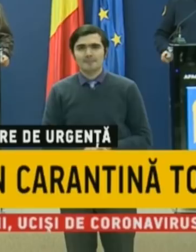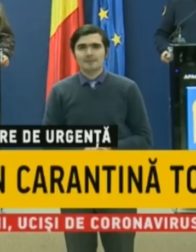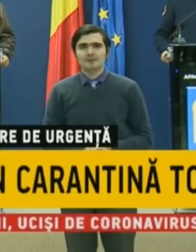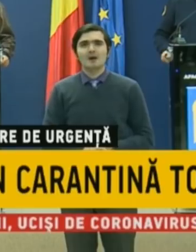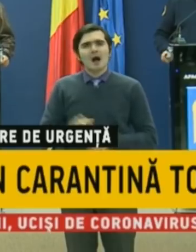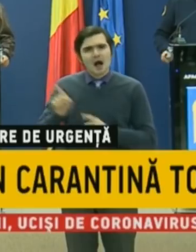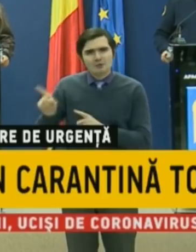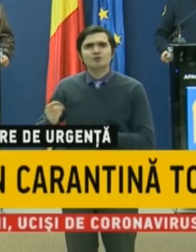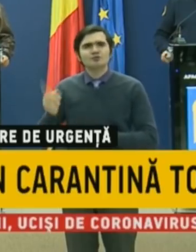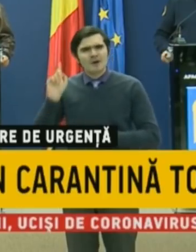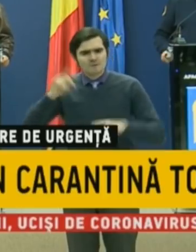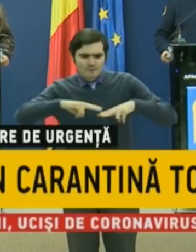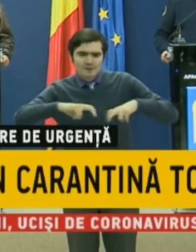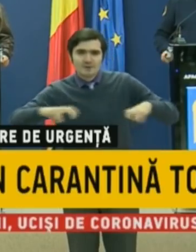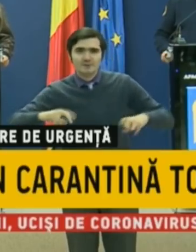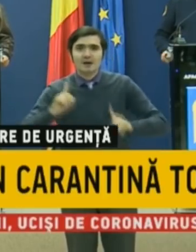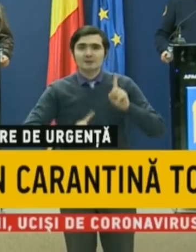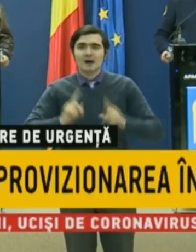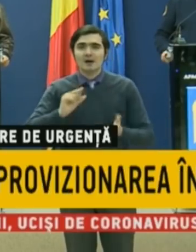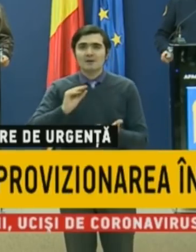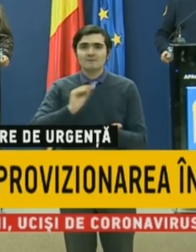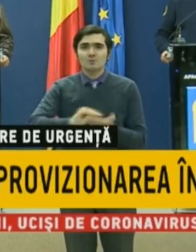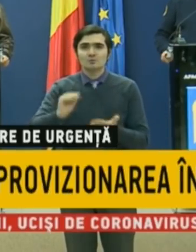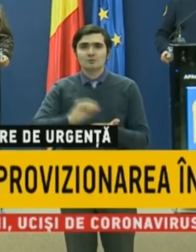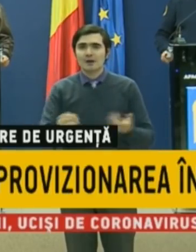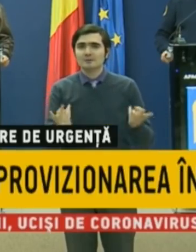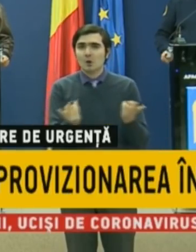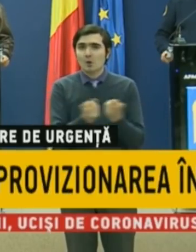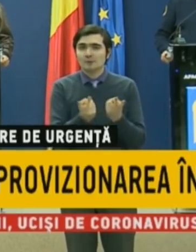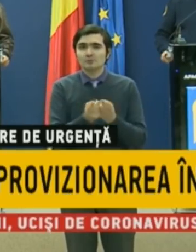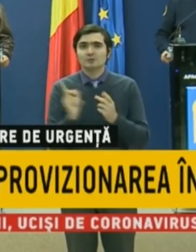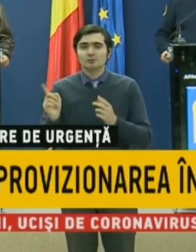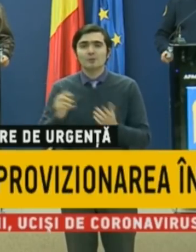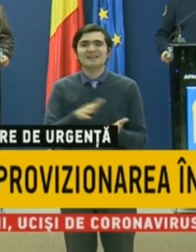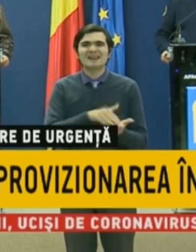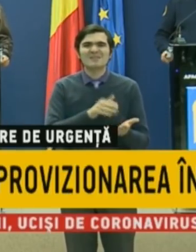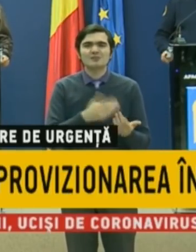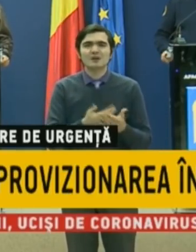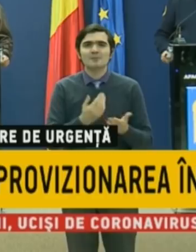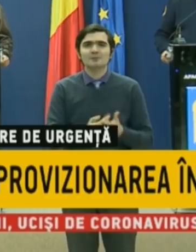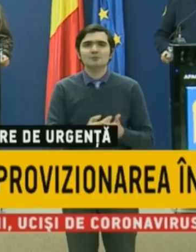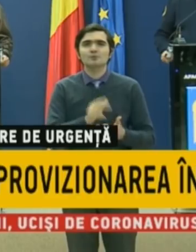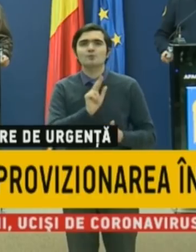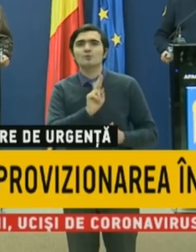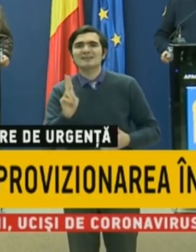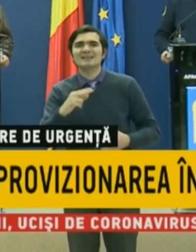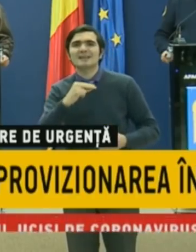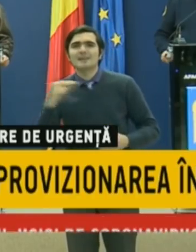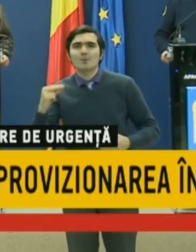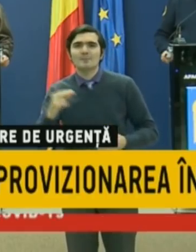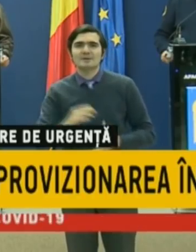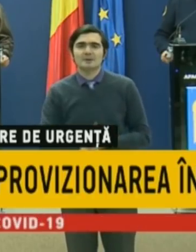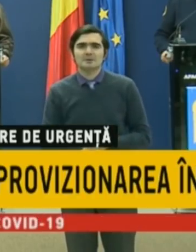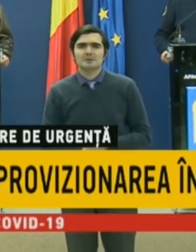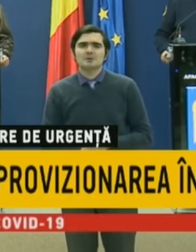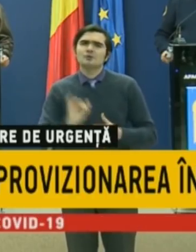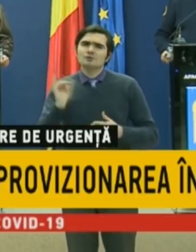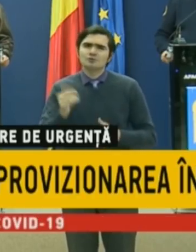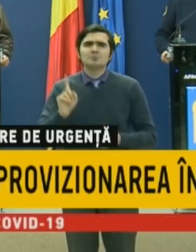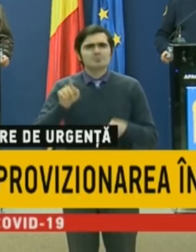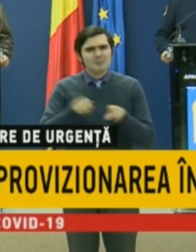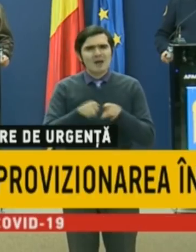Vor verifica funcționarea corespunzătoare a serviciilor de utilități publice, precum